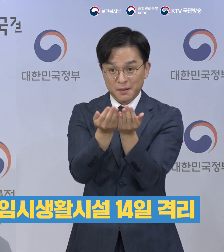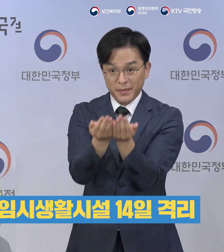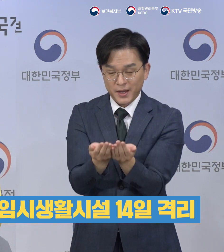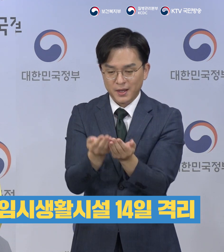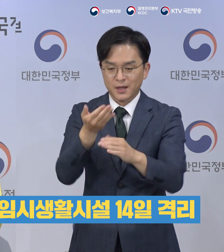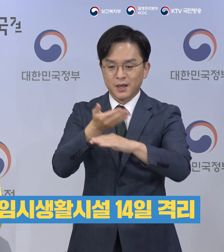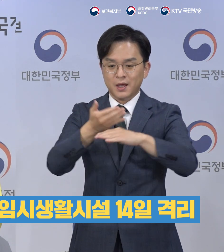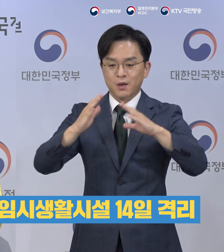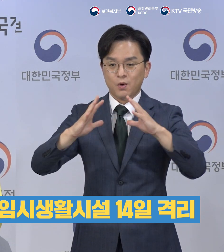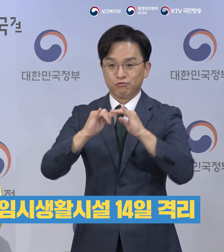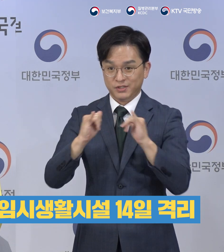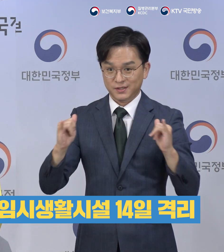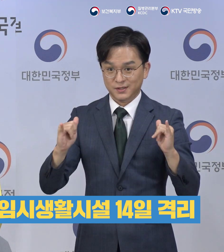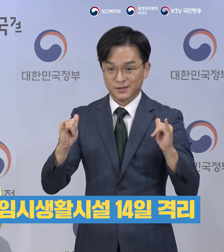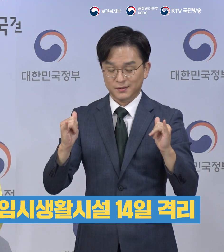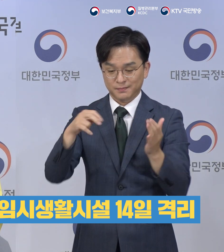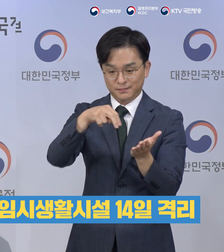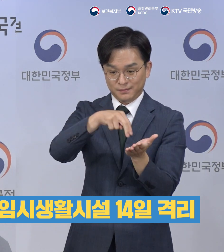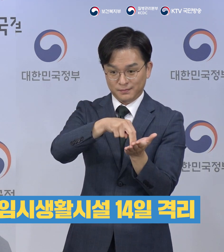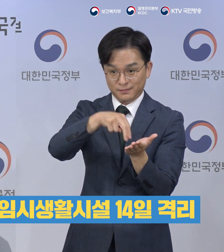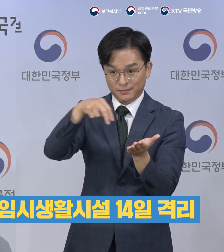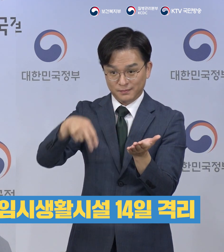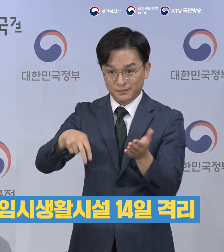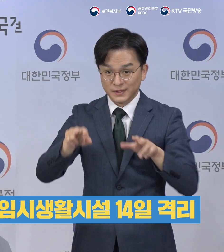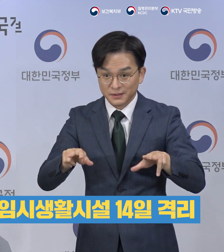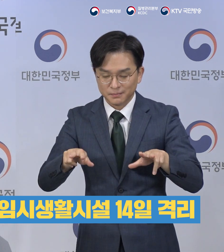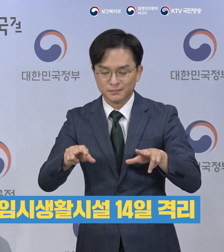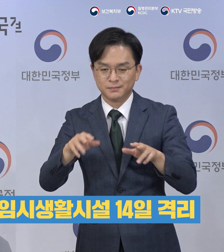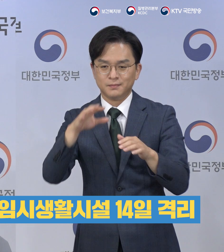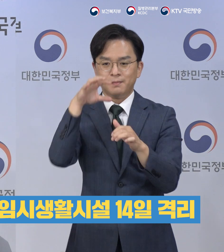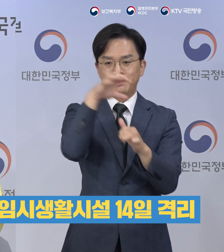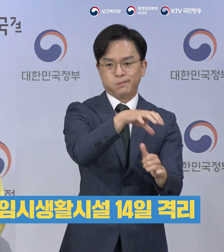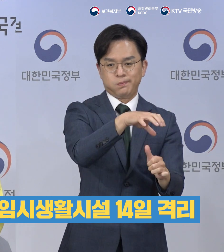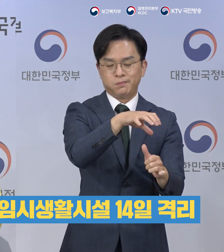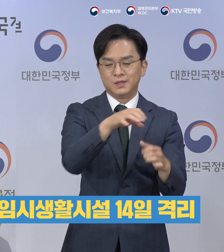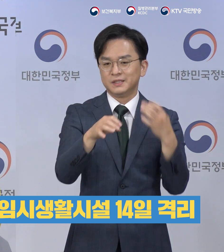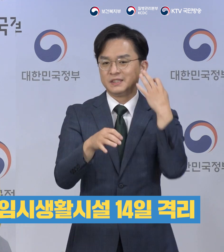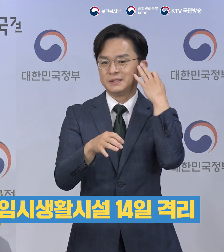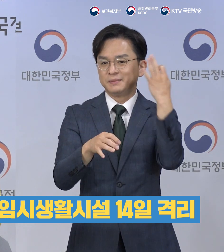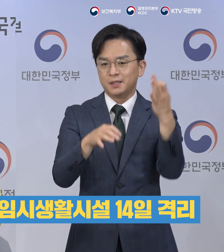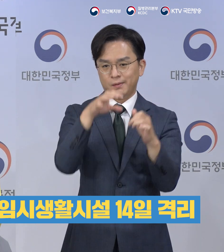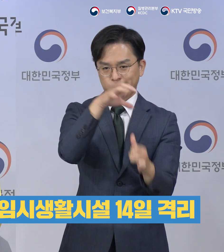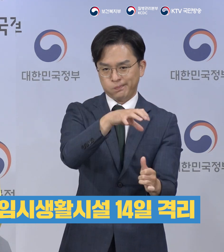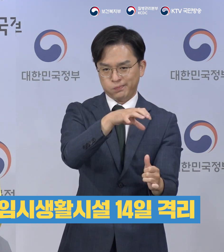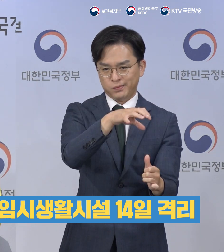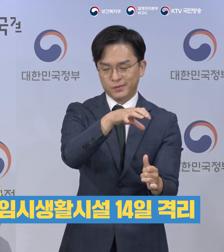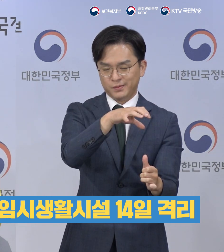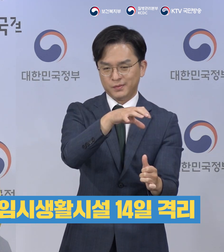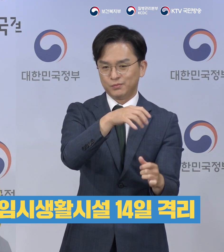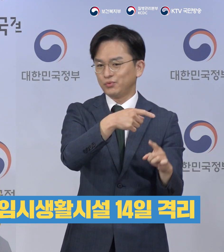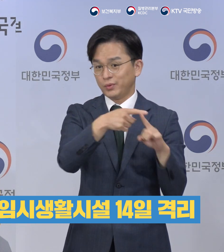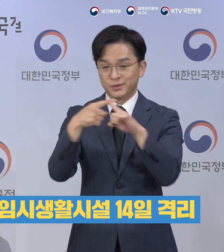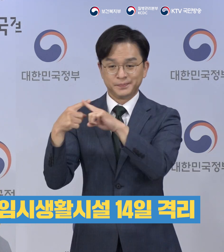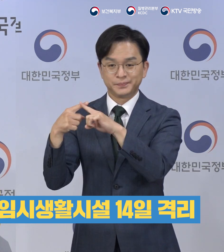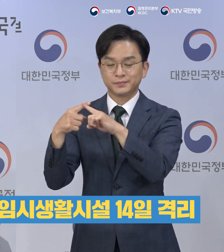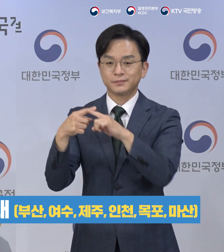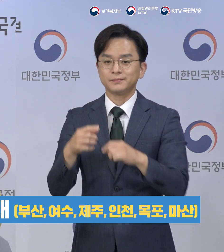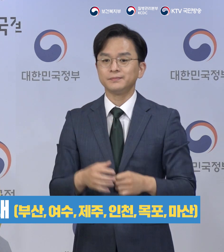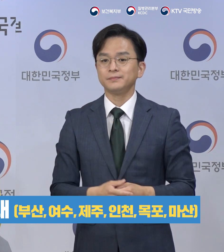선원은 부산과 여수에 마련된 임시생활시설에서 14일 동안 격리 생활을 해야